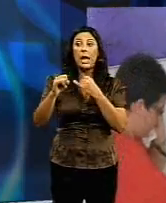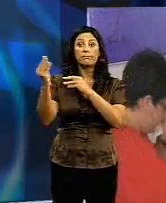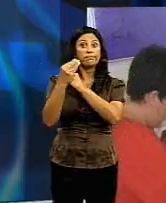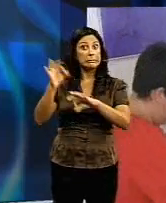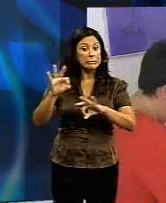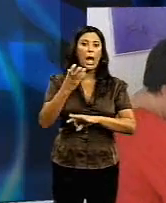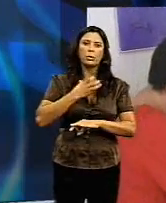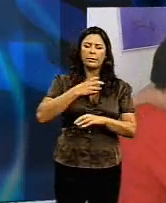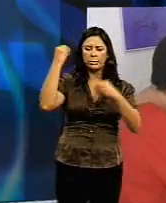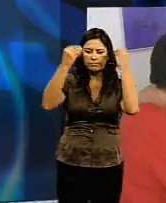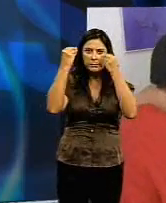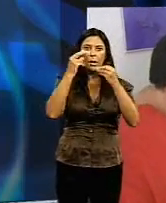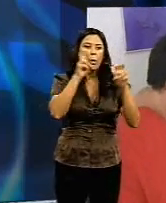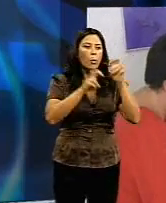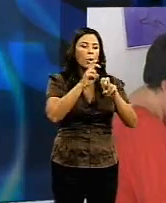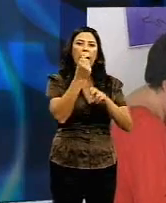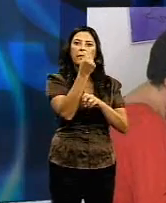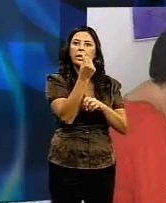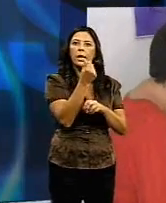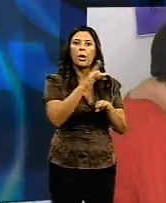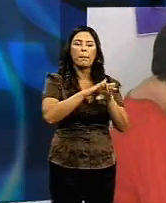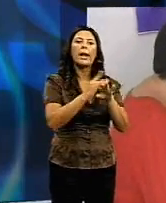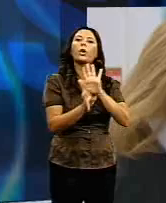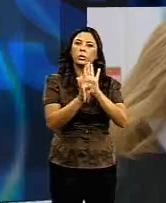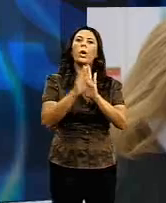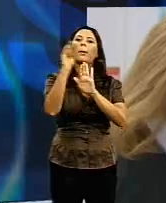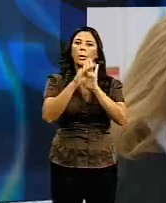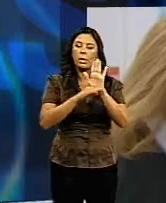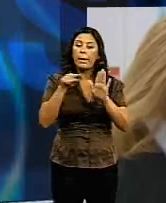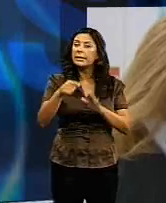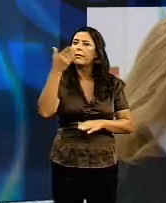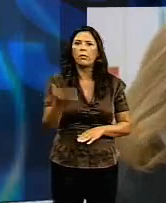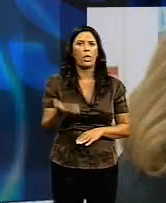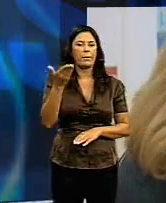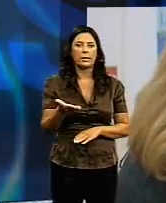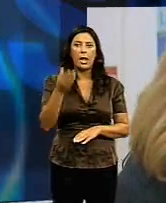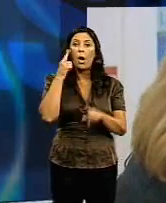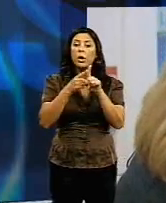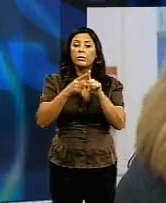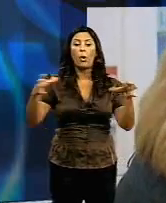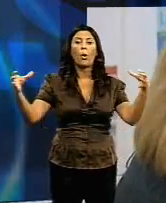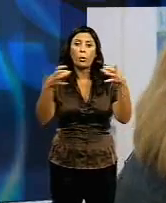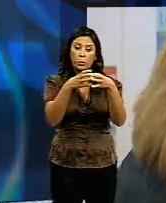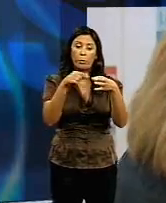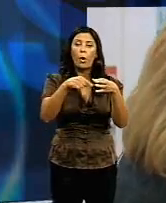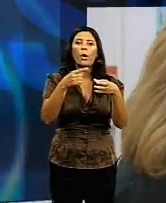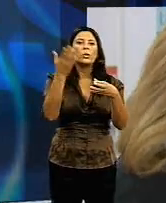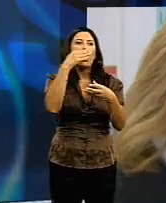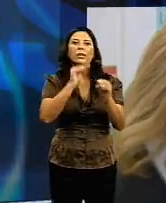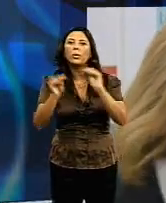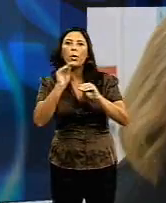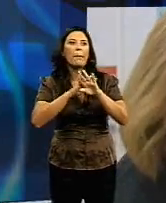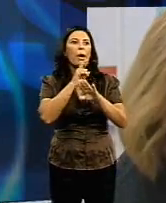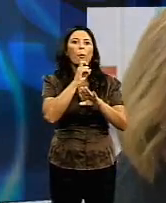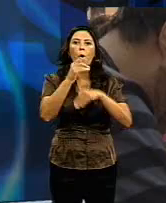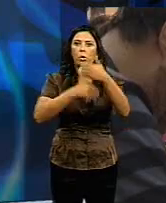ponerse manos a la obra para buscar dinero que mantuviera una iniciativa que consideran fundamental para un colectivo con escasos medios para salir